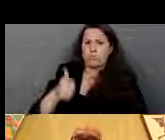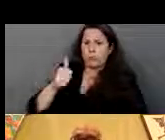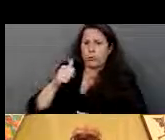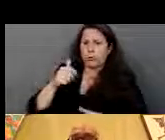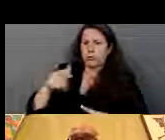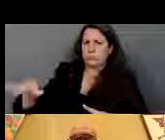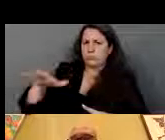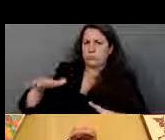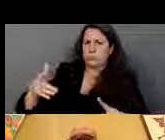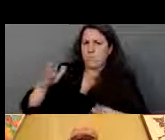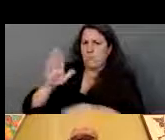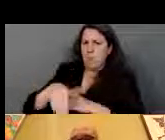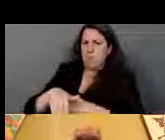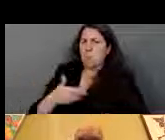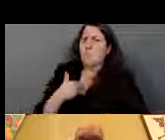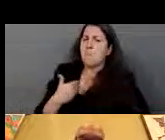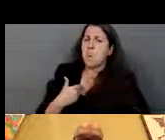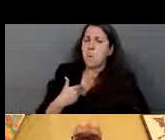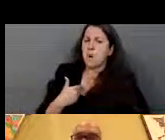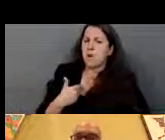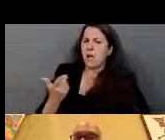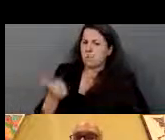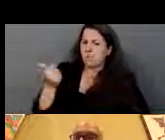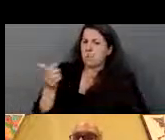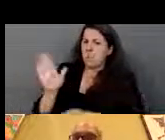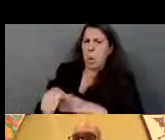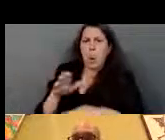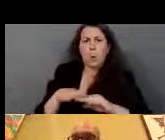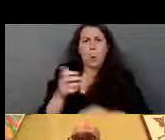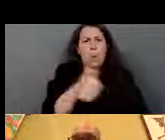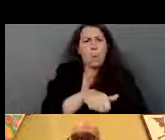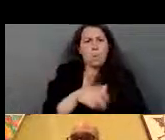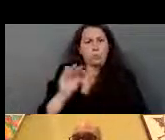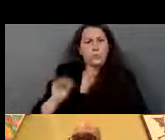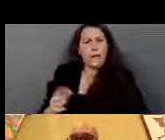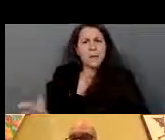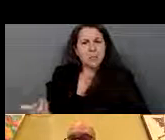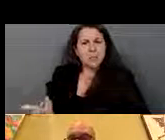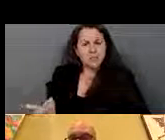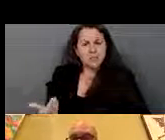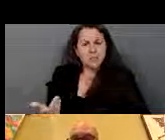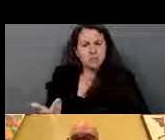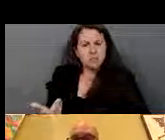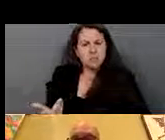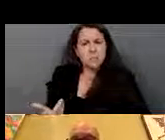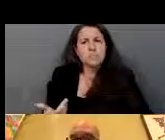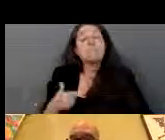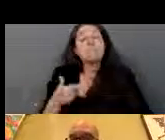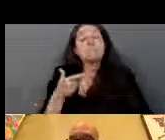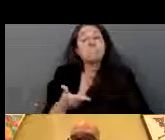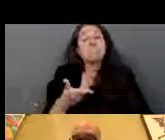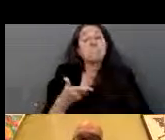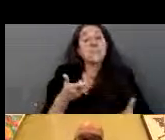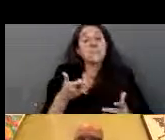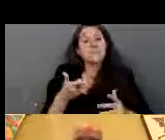ces gens-là sont morts à un taux plus élevé que d'autres, en fait, illustre très bien le modèle social du handicap